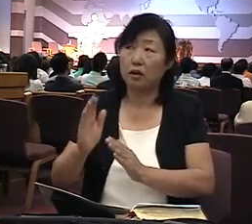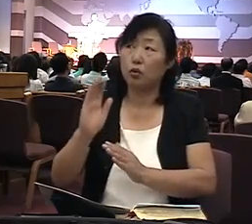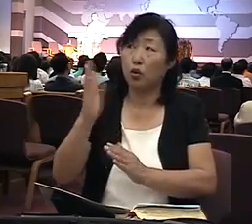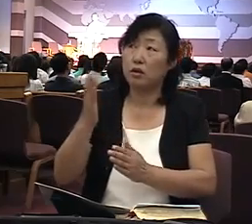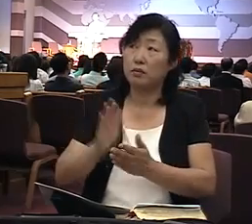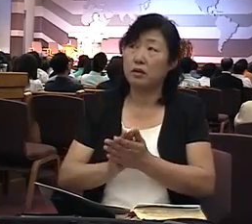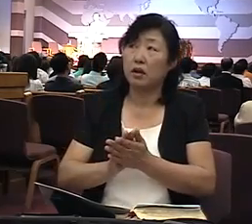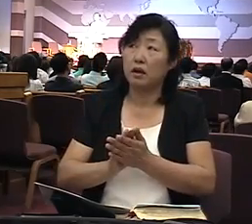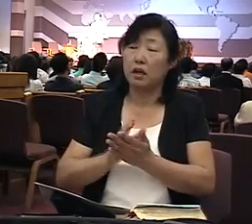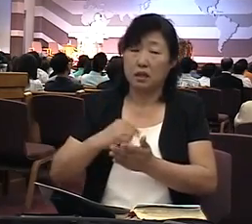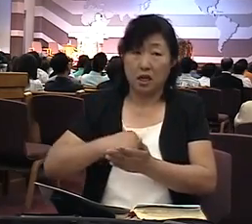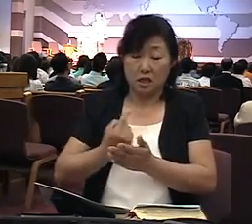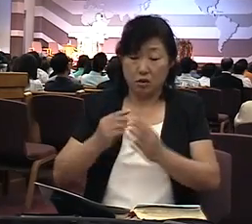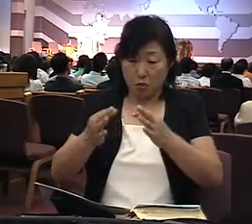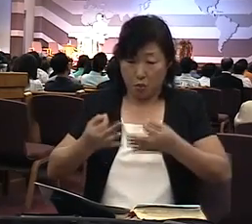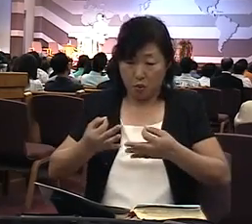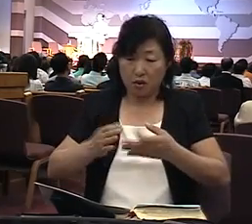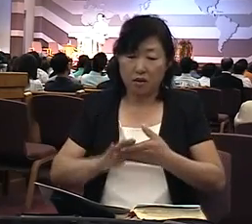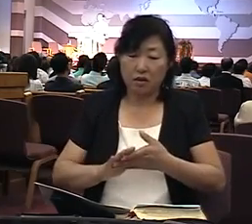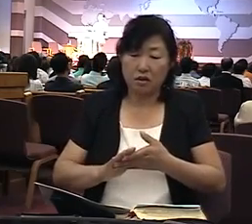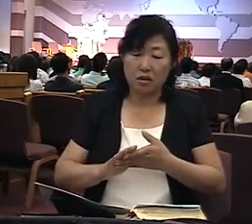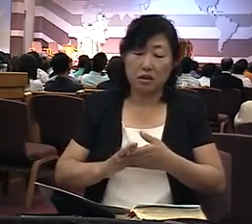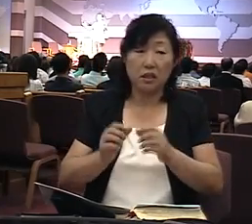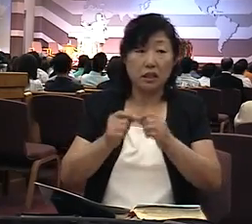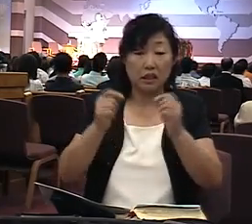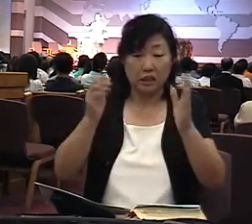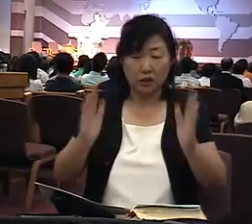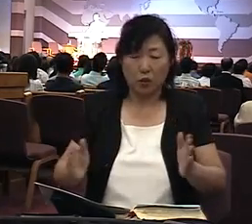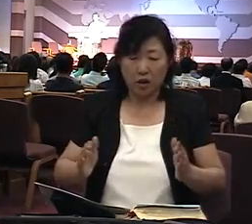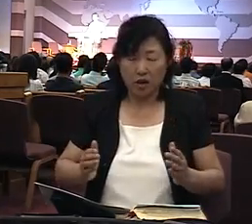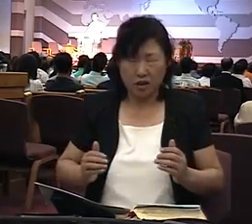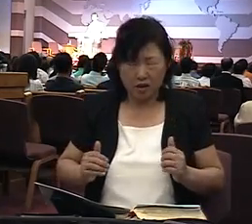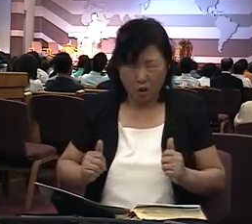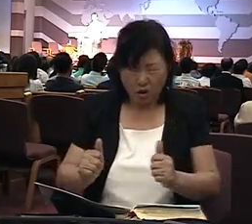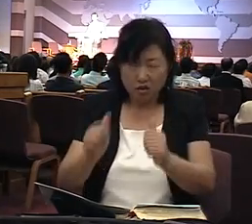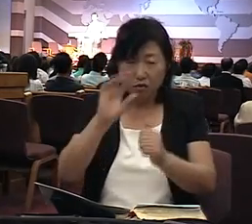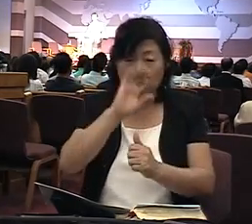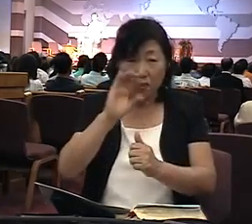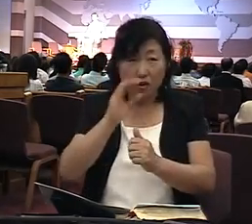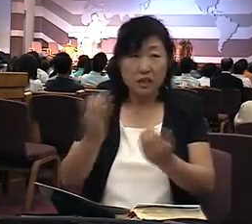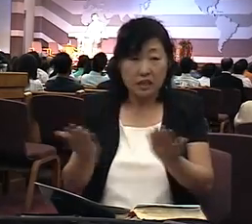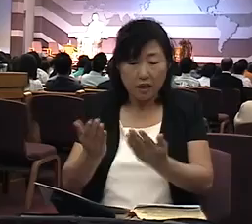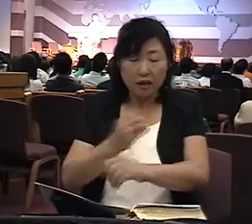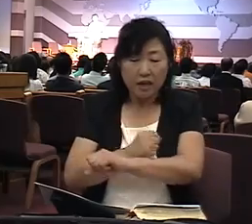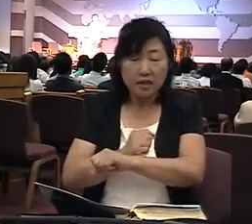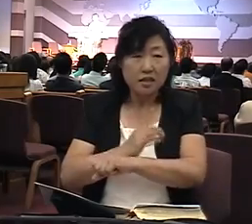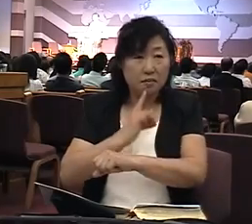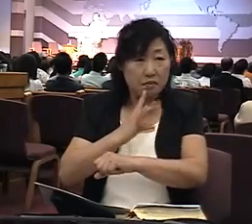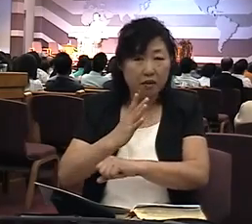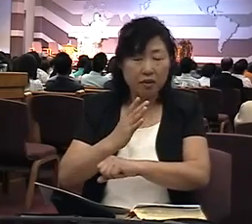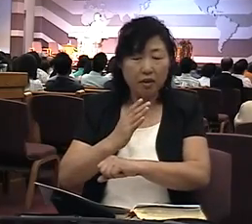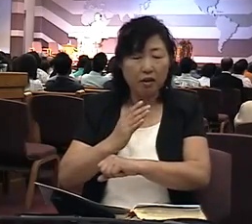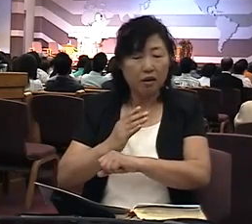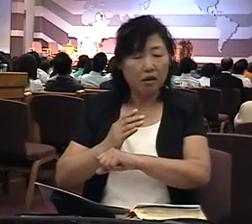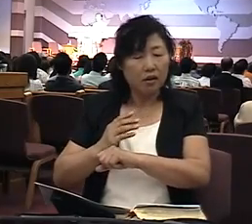왜냐하면 저 자신을 보니까 그동안 열심히 훈련 사역했지만 사실 막연하게 한 것을 부인할 수